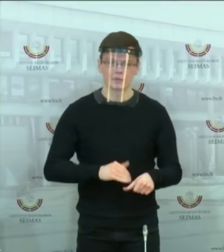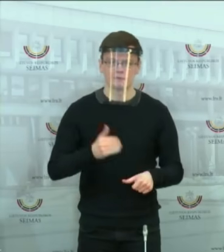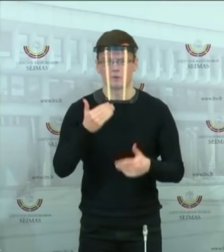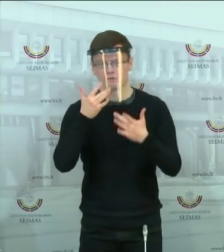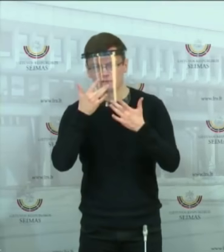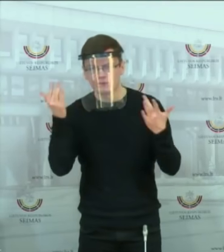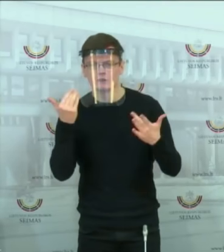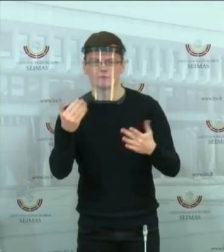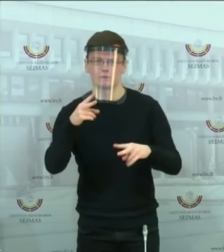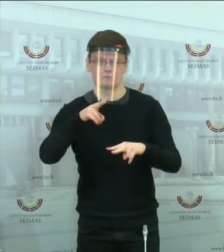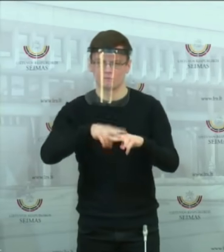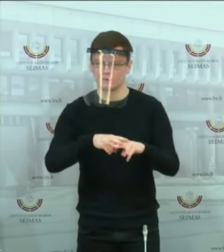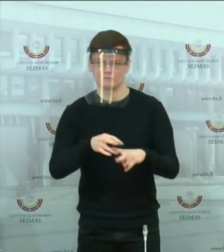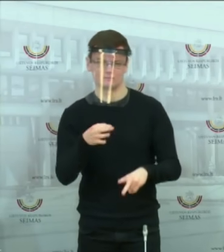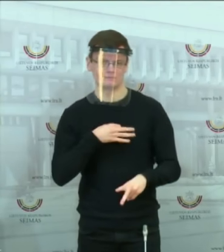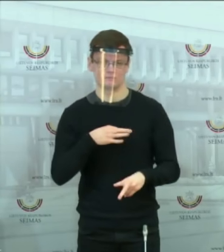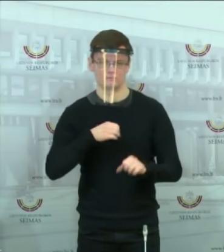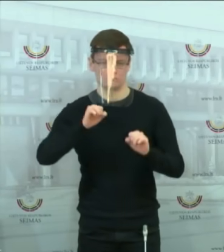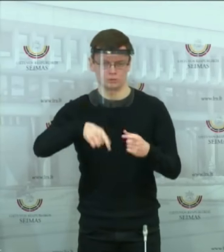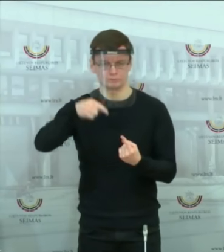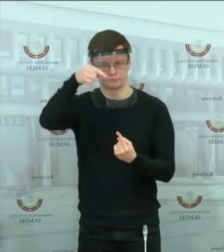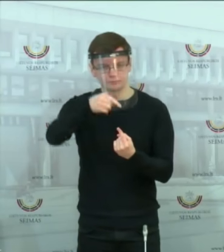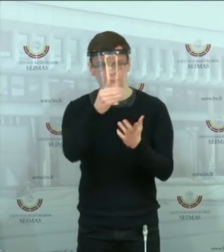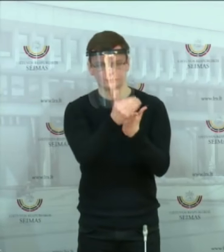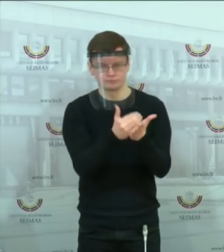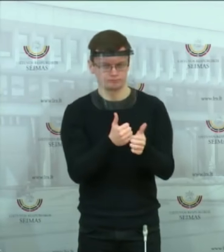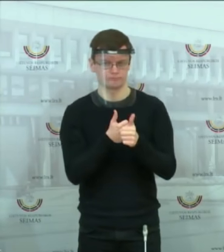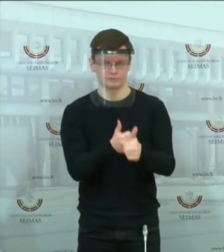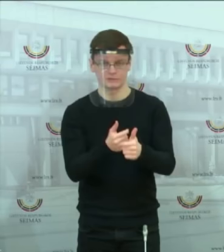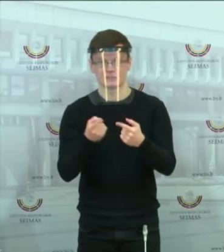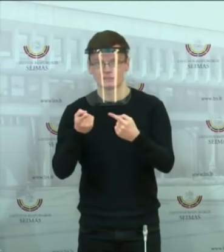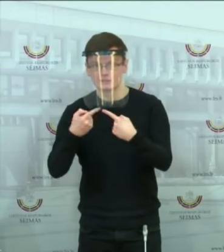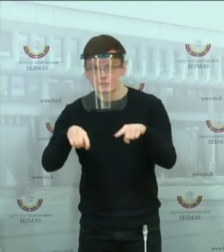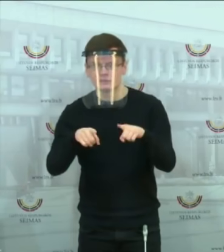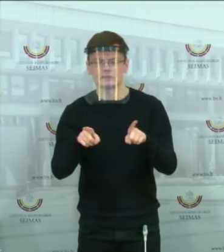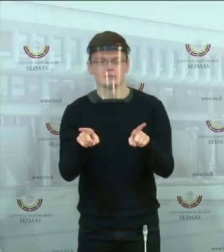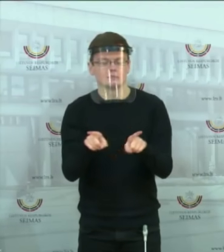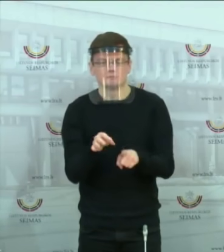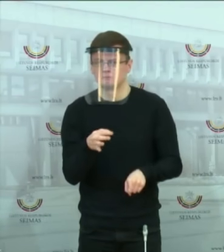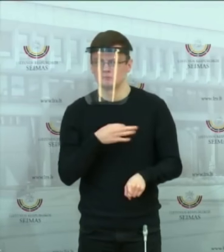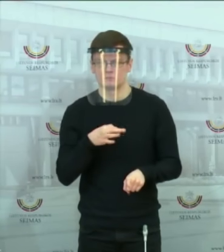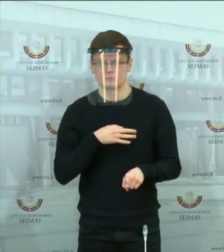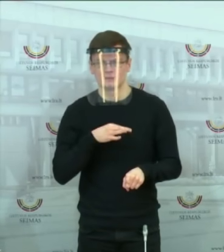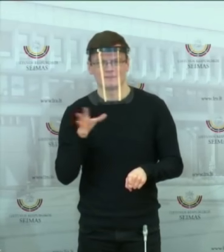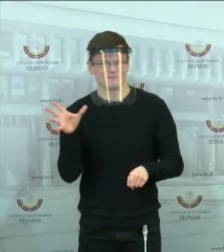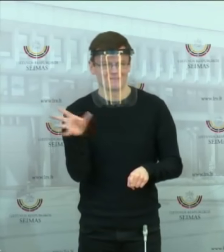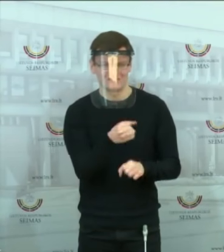viešasis sektorius, ir nepriklausomai nuo srities, apie kurią mes kalbam, nes logika turėtų